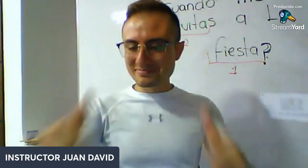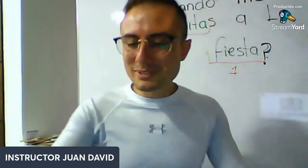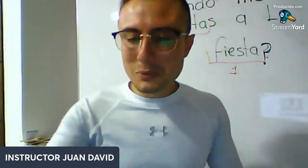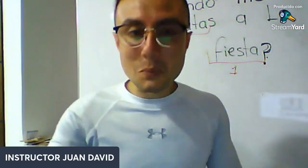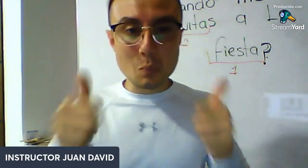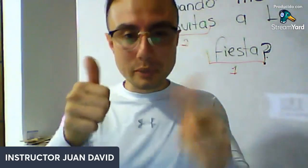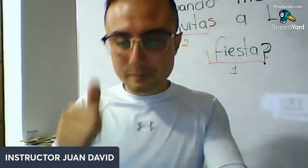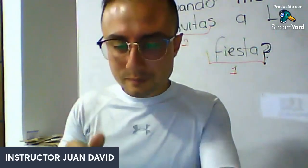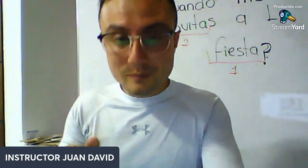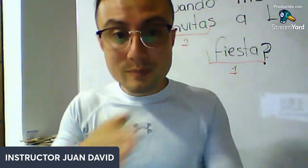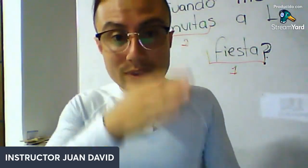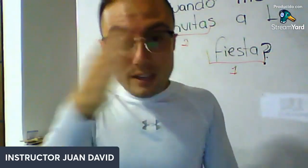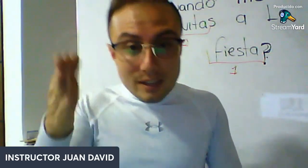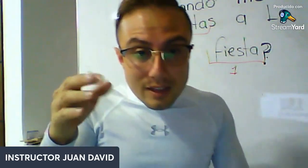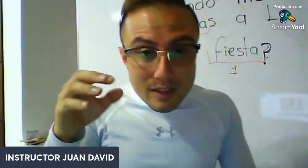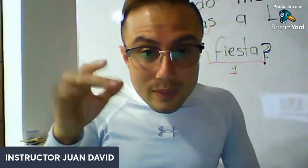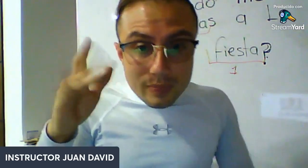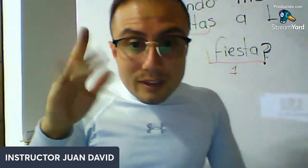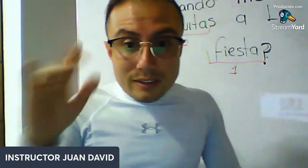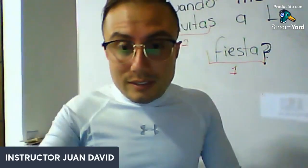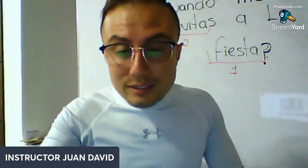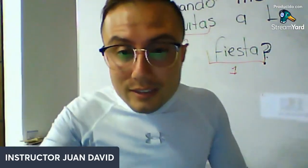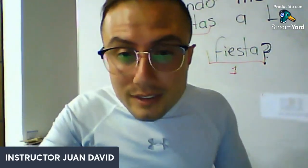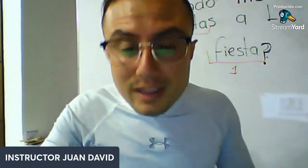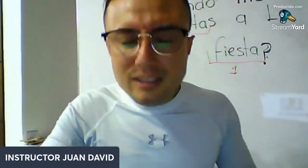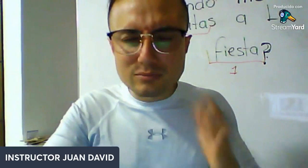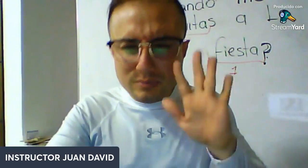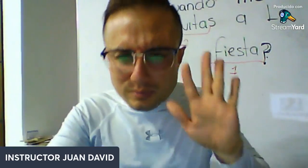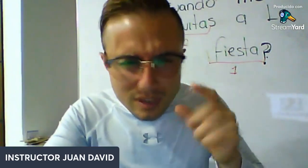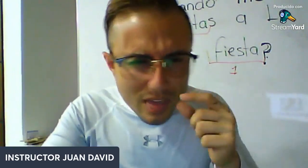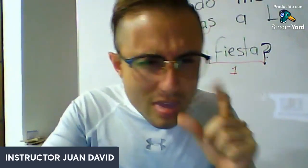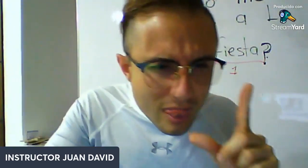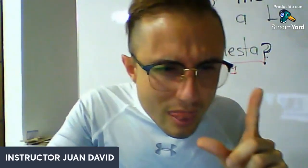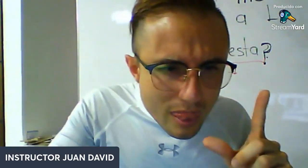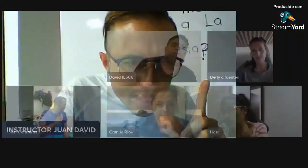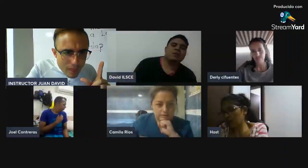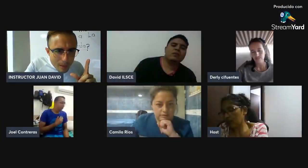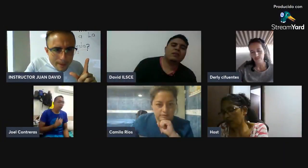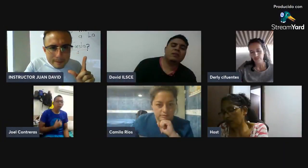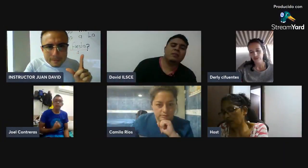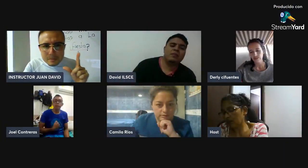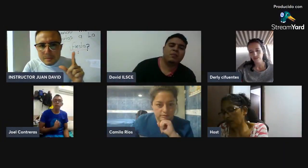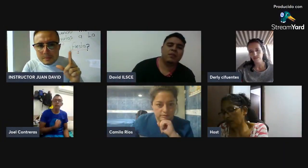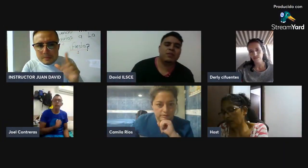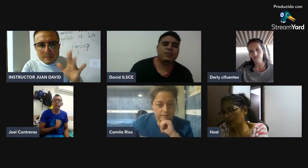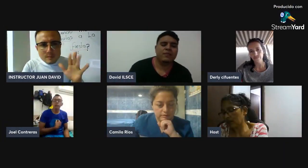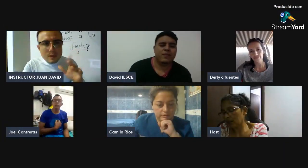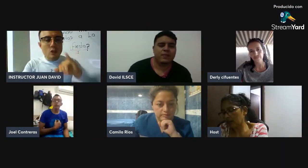muy bien bueno pasamos entonces con menos momento